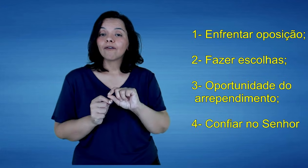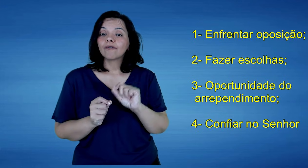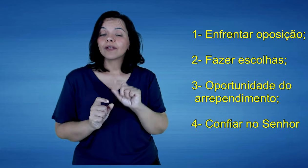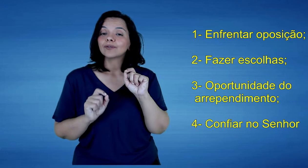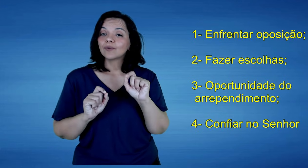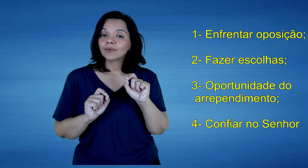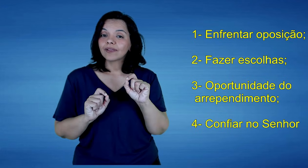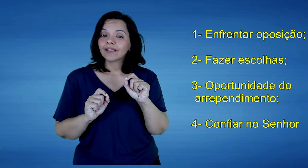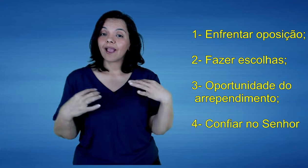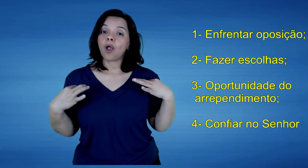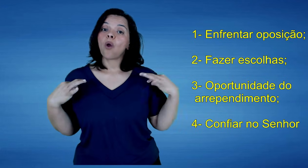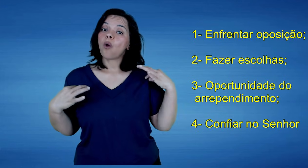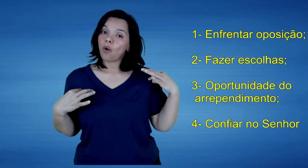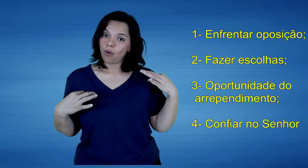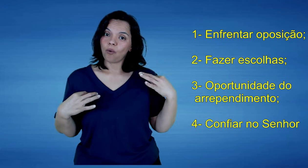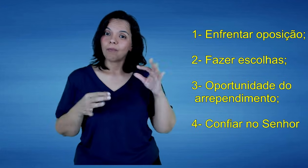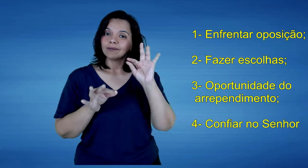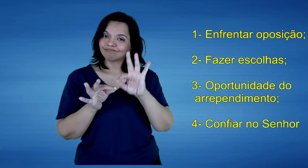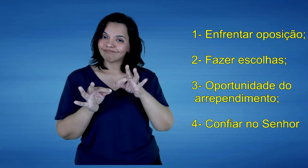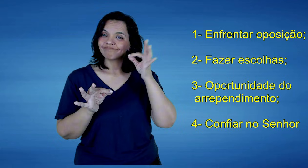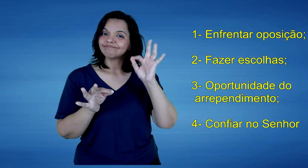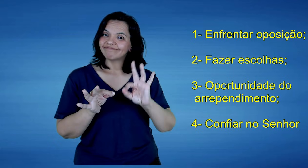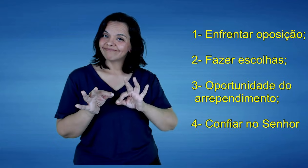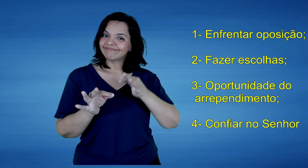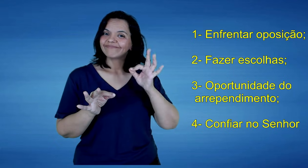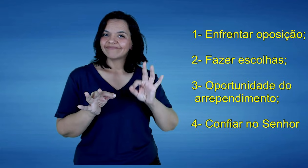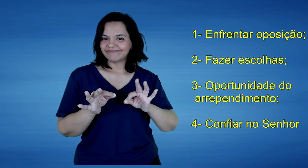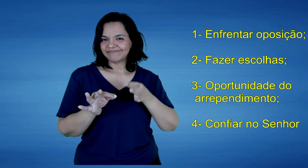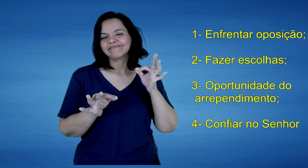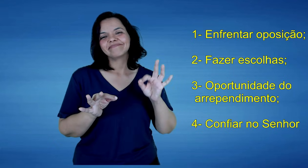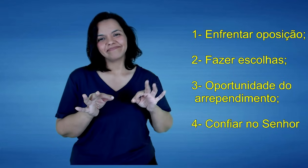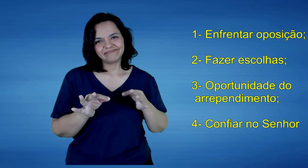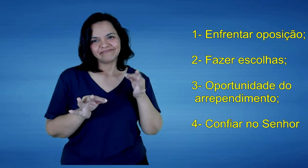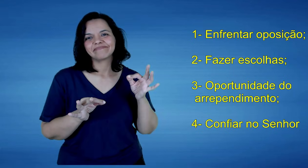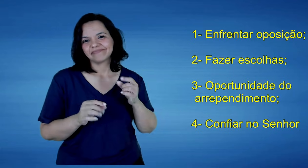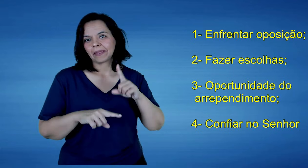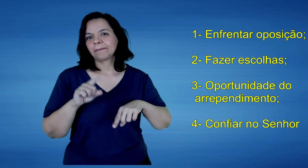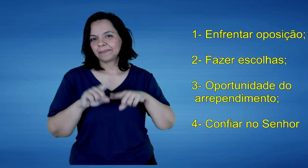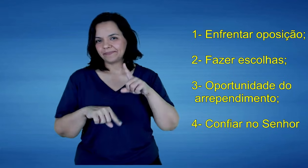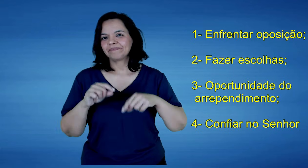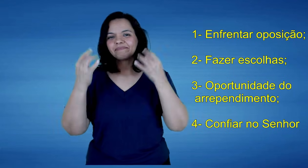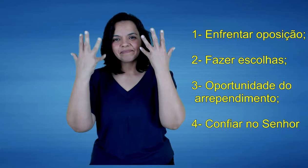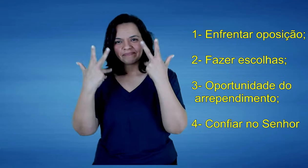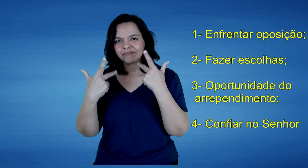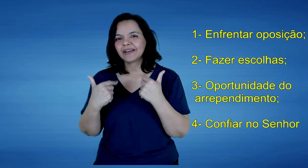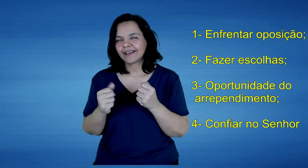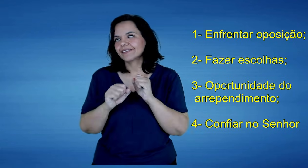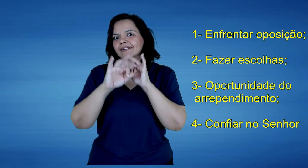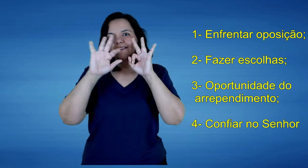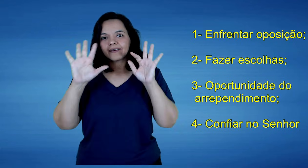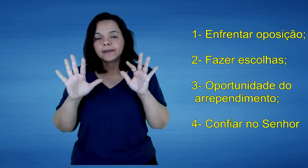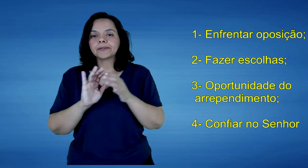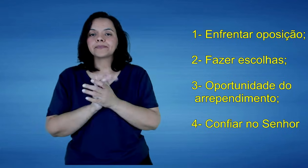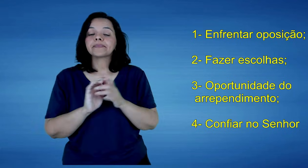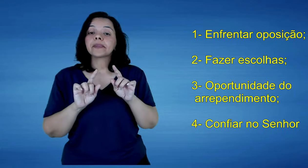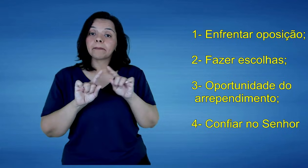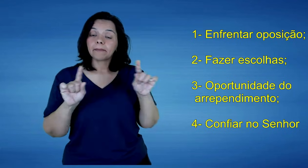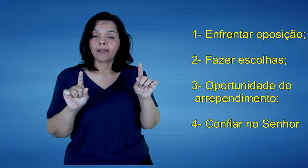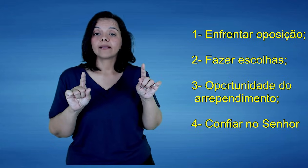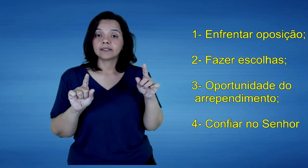Então, Deus, ao perceber que eles perceberam sua nudez, fez as suas primeiras roupas, de pele de